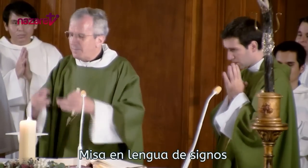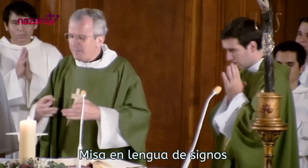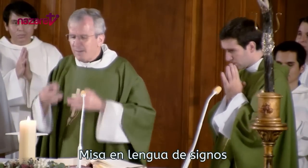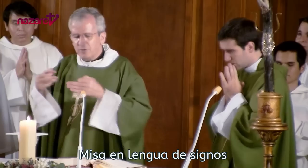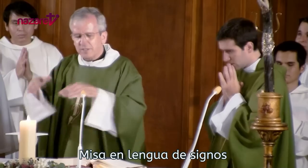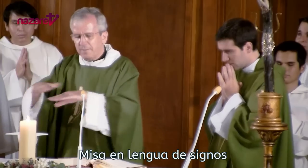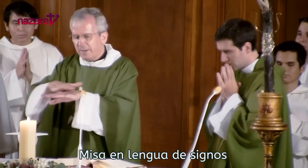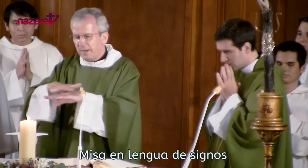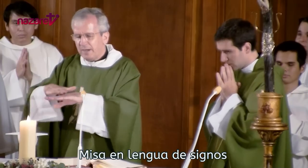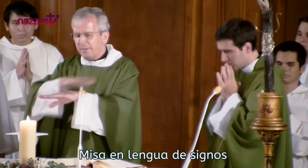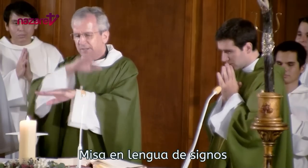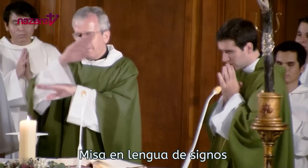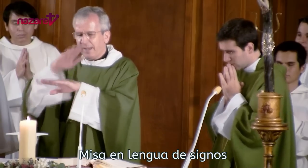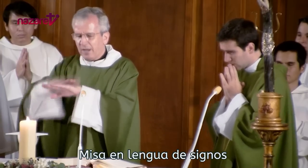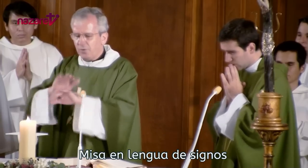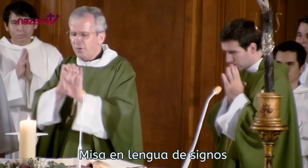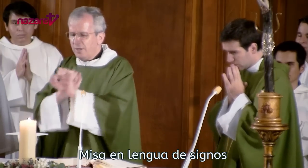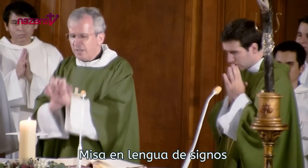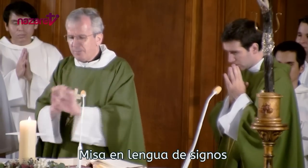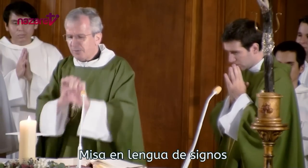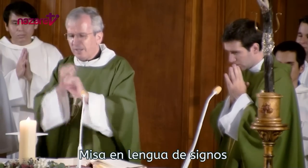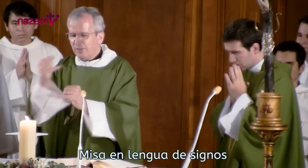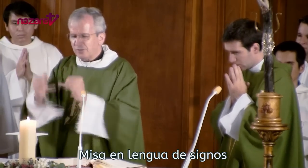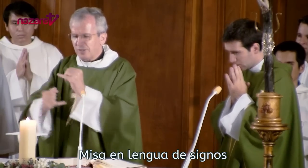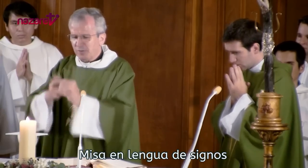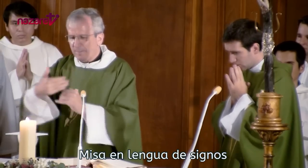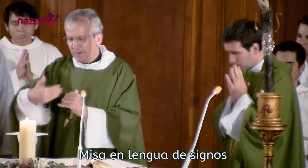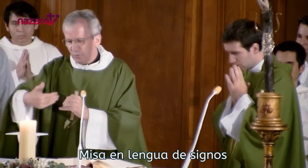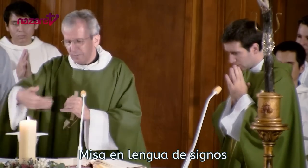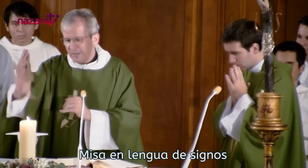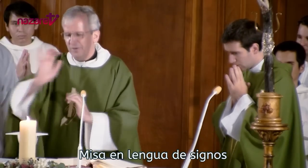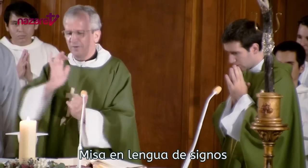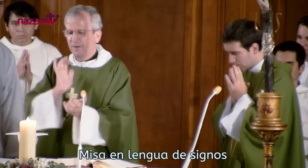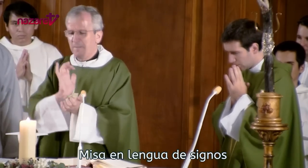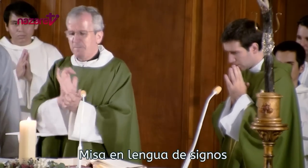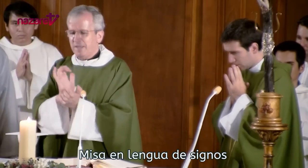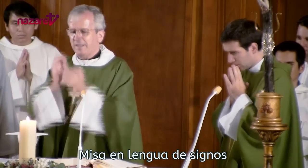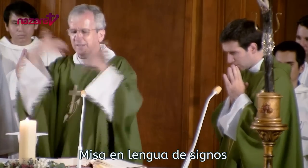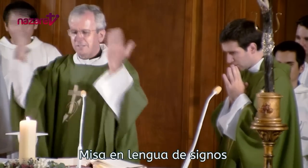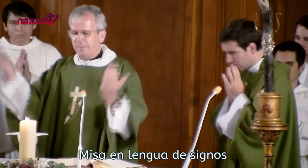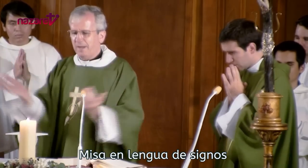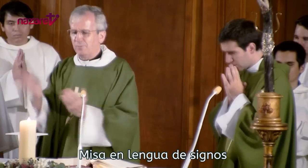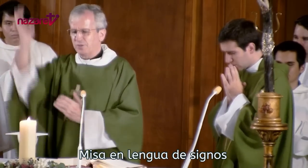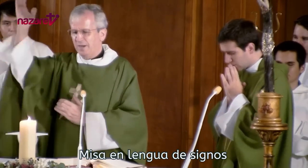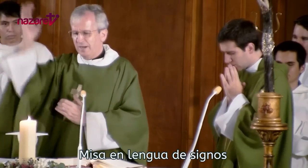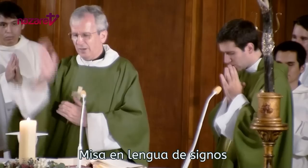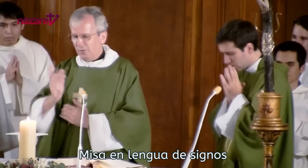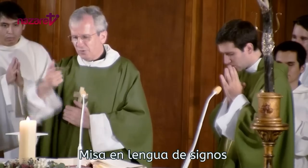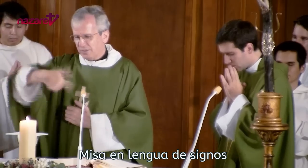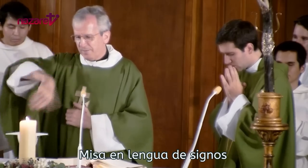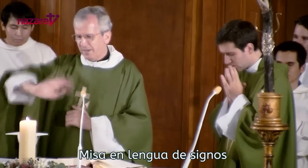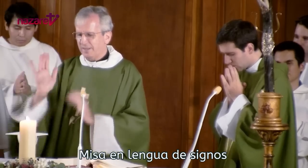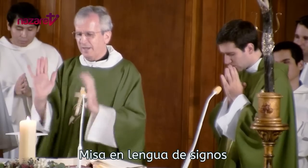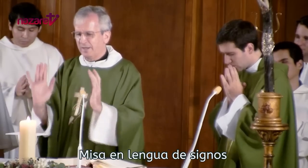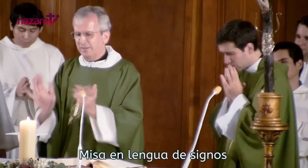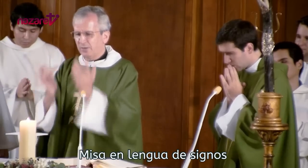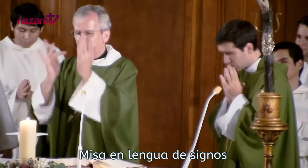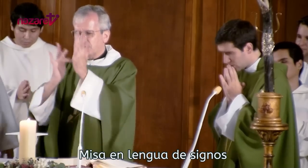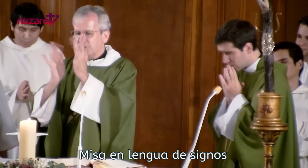vivamos siempre libres de pecado y protegidos de toda perturbación, mientras esperamos la gloriosa venida de nuestro